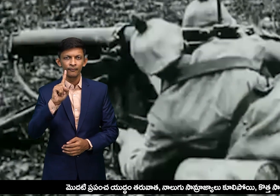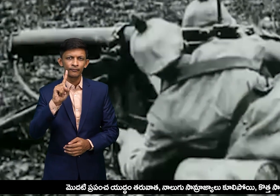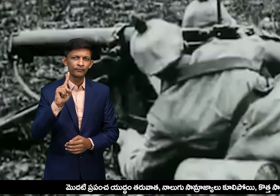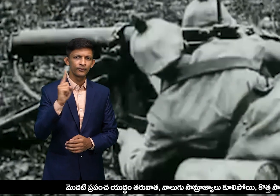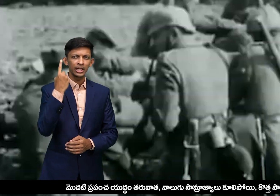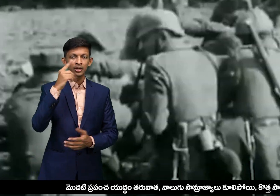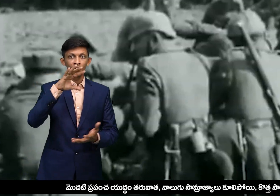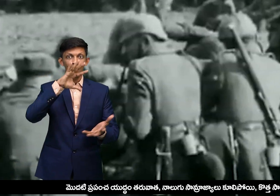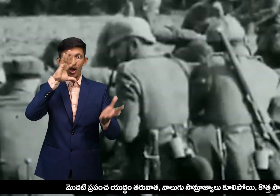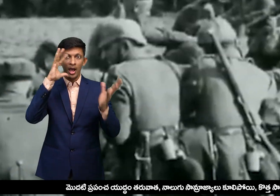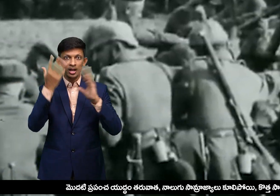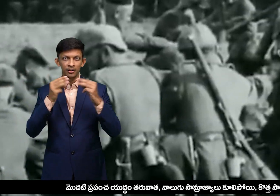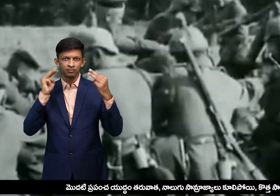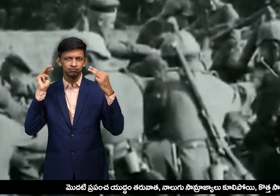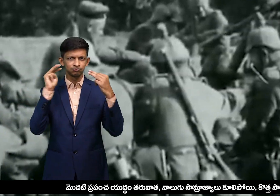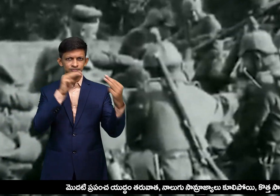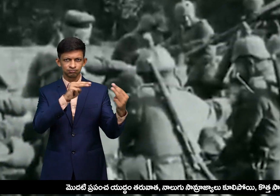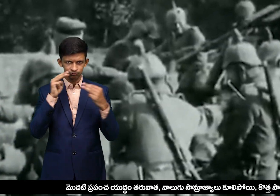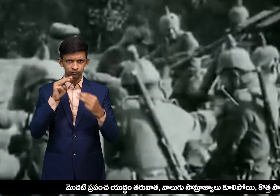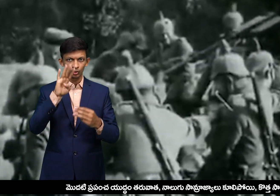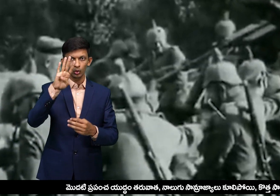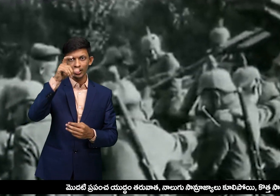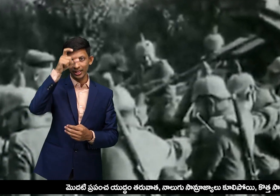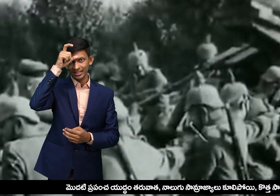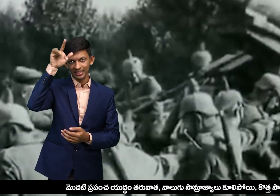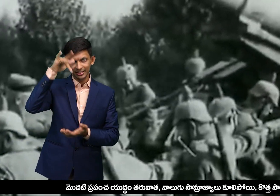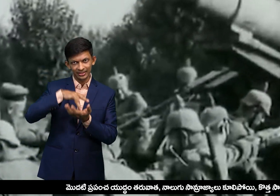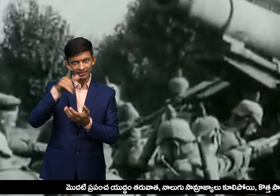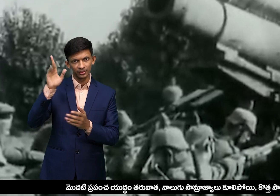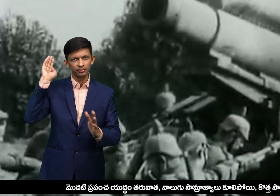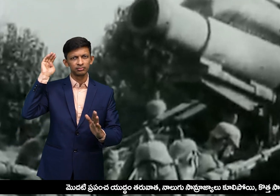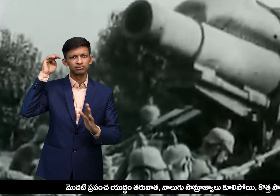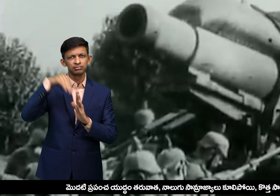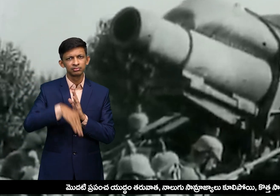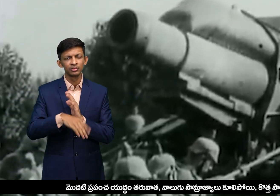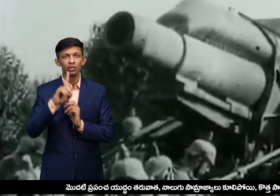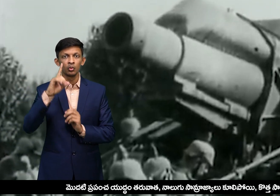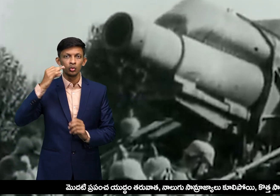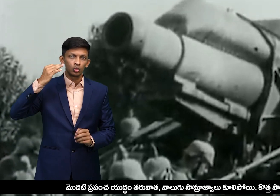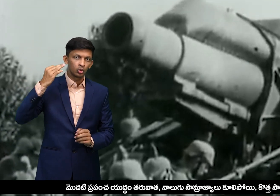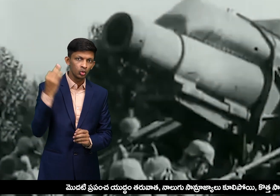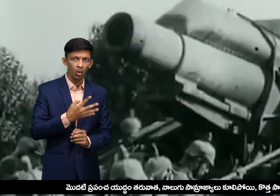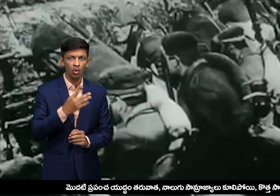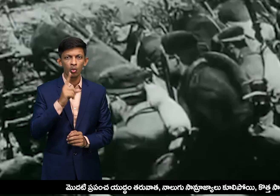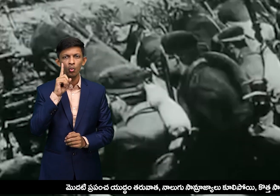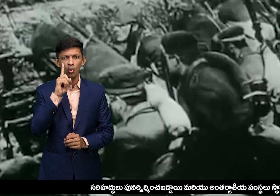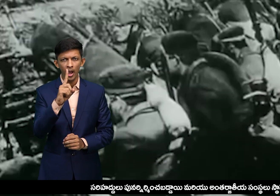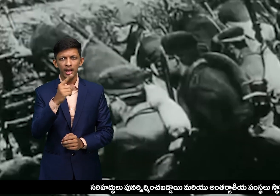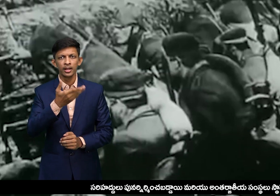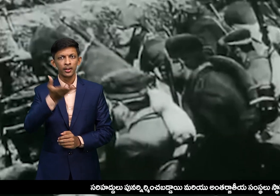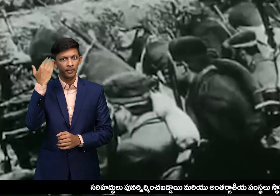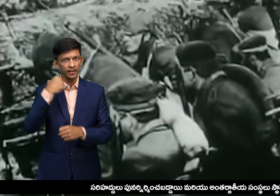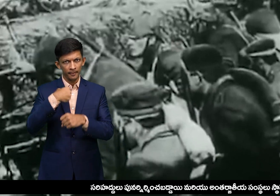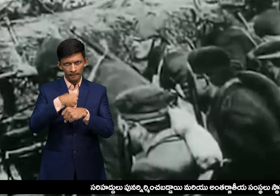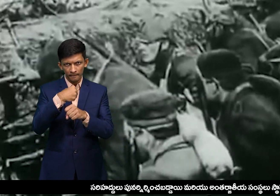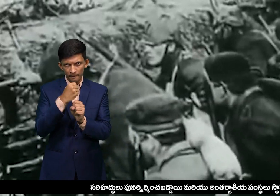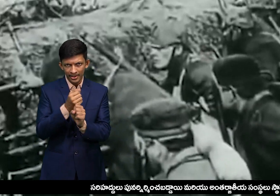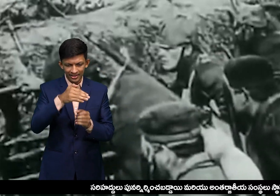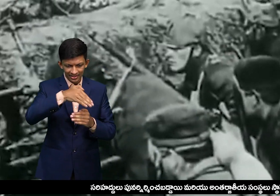మొదటి ప్రపంచ యుద్ధం తర్వాత 4 సామ్రాజ్యాలు కూలిపోయి కొత్త సామ్రాజ్యాలు ఏర్పడ్డాయి.